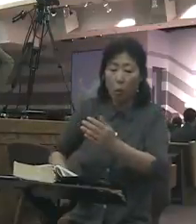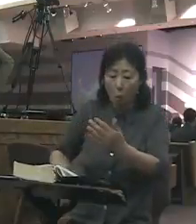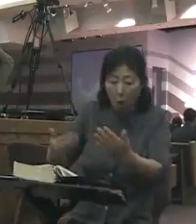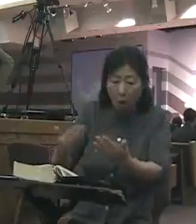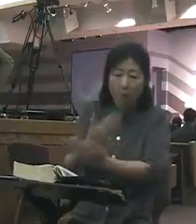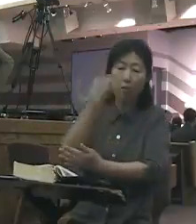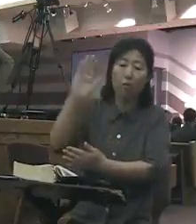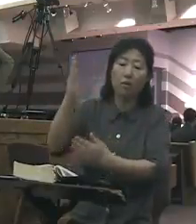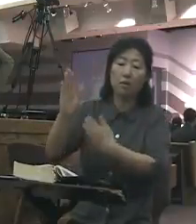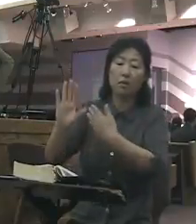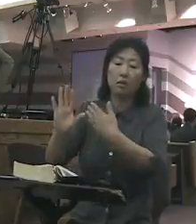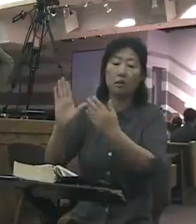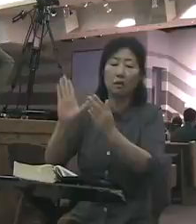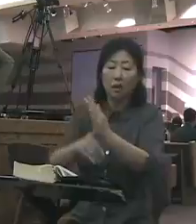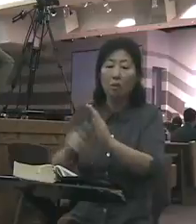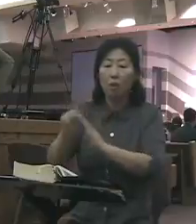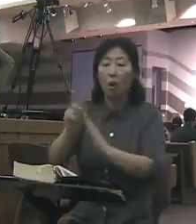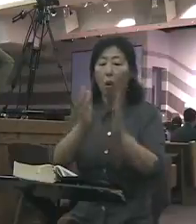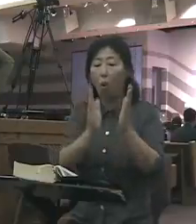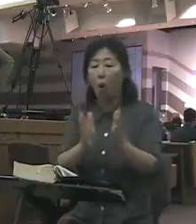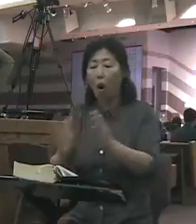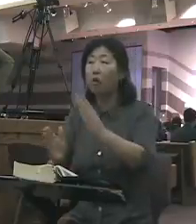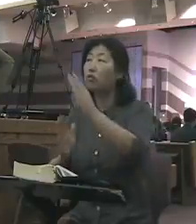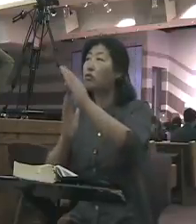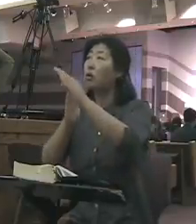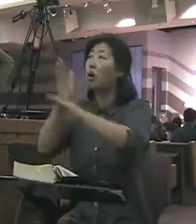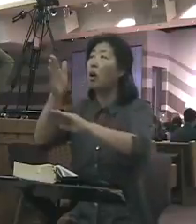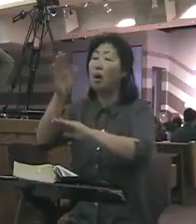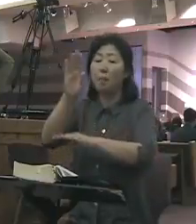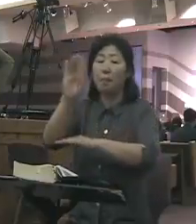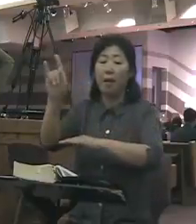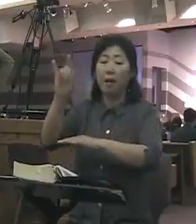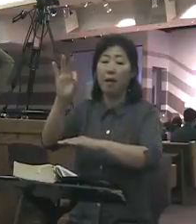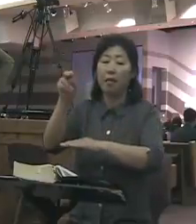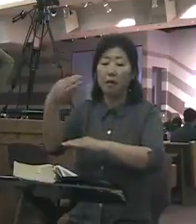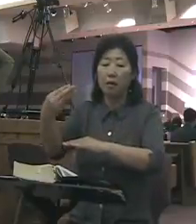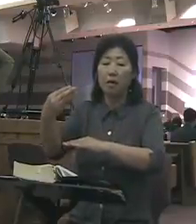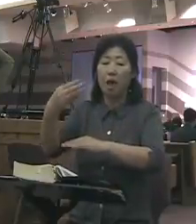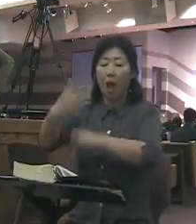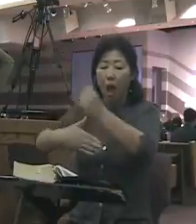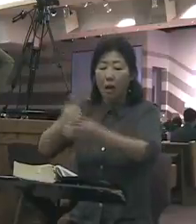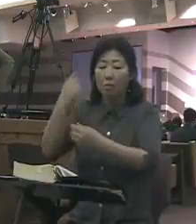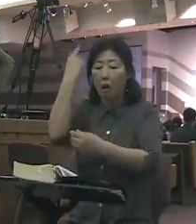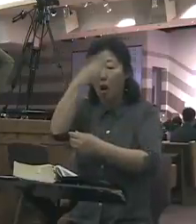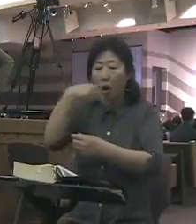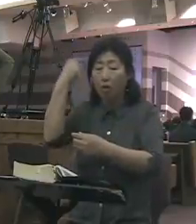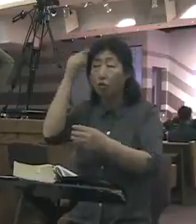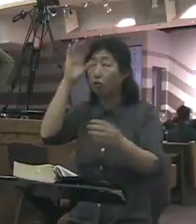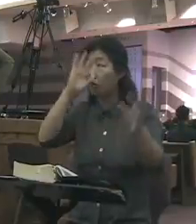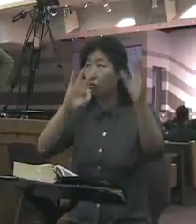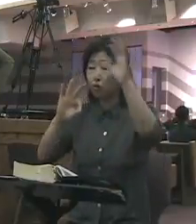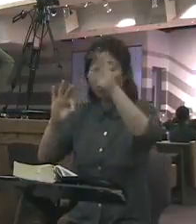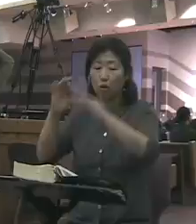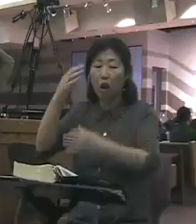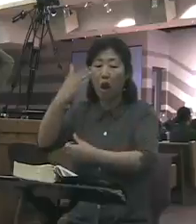무슨 과정을 통과했는가? 그는 베델에 올라가서 하나님의 얼굴을 찾았으며 하나님의 영광으로 그의